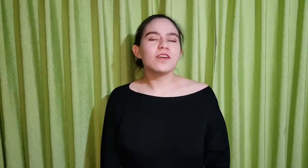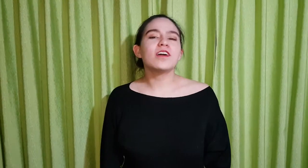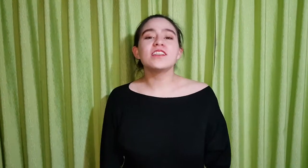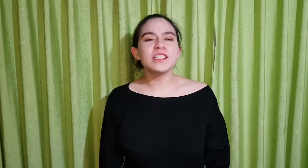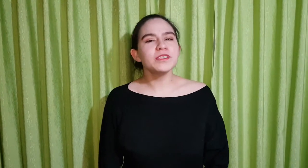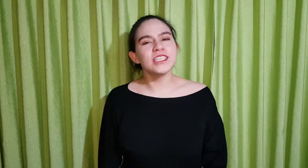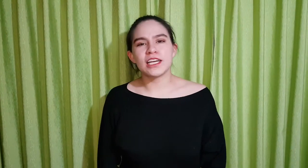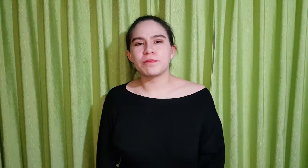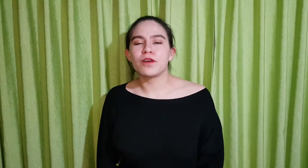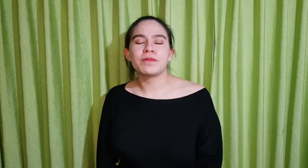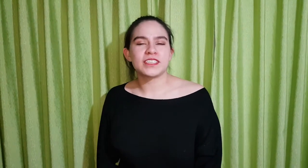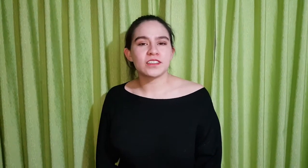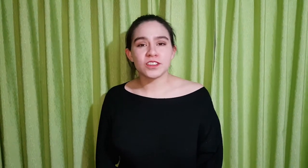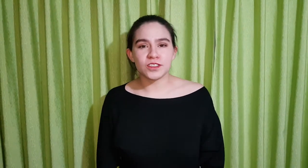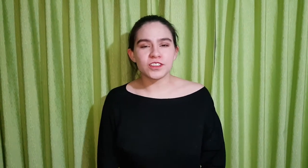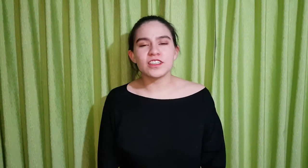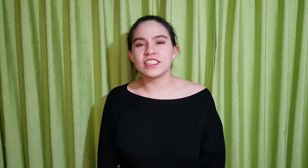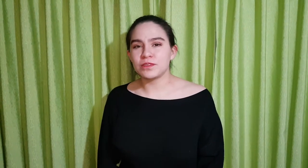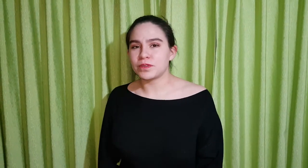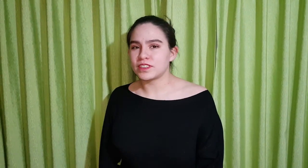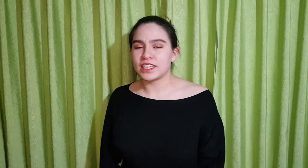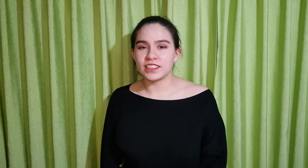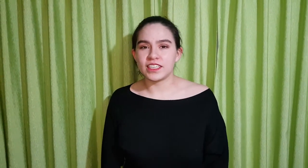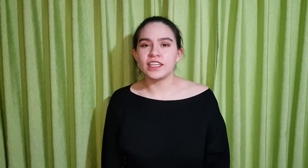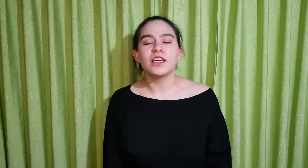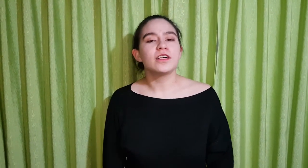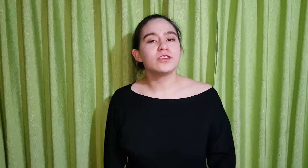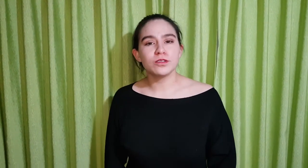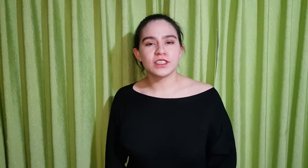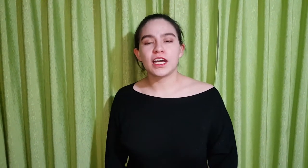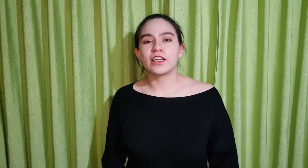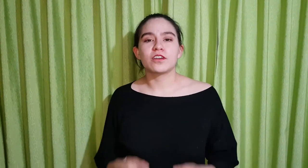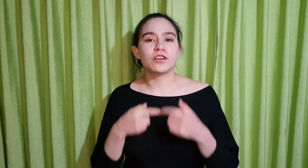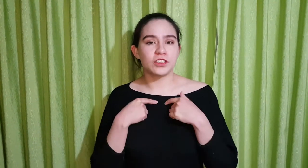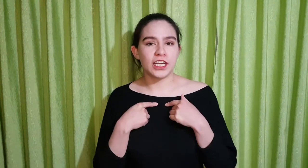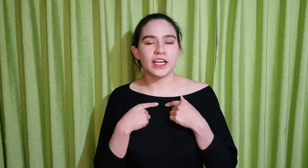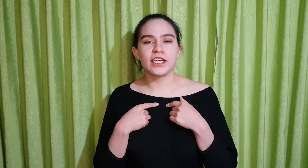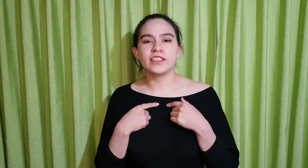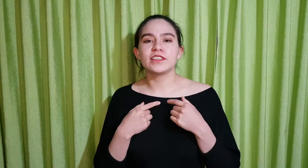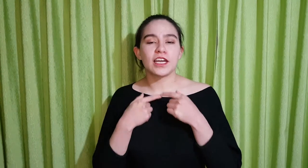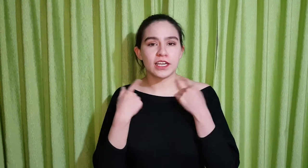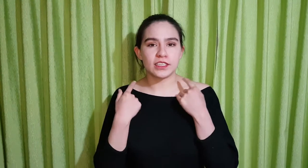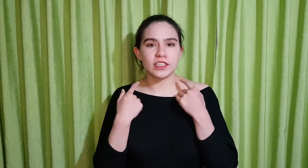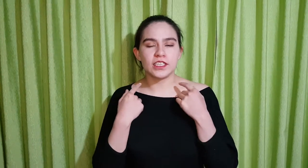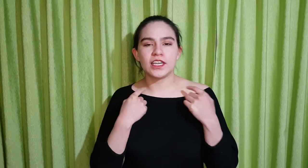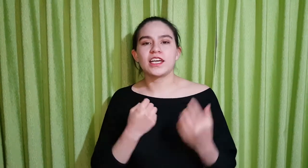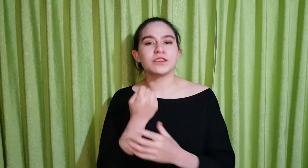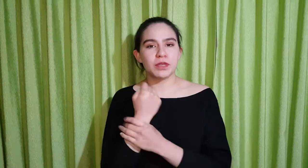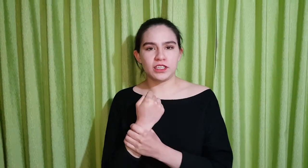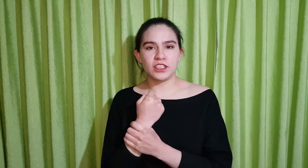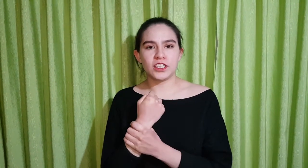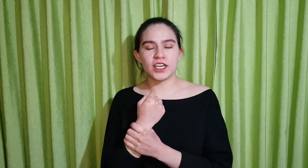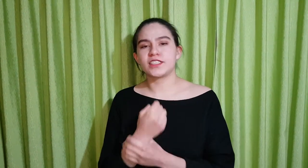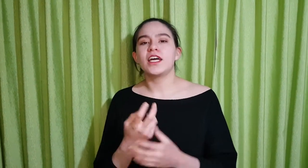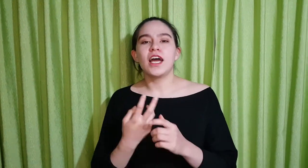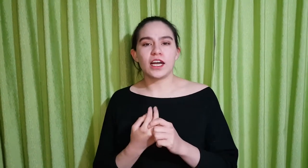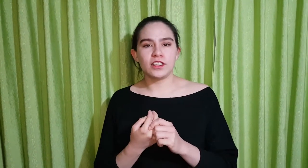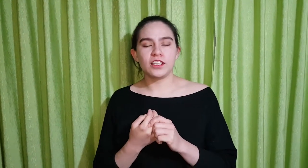Cuando demos terapia a un paciente sordo es importante no usar collares, gargantillas, manillas,